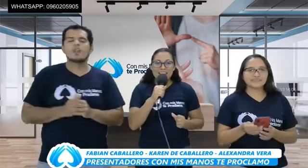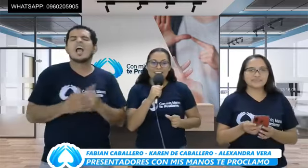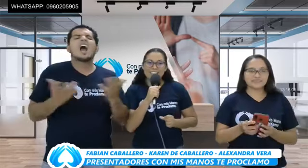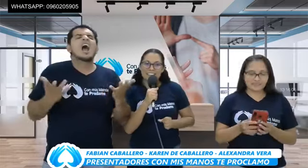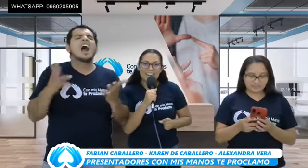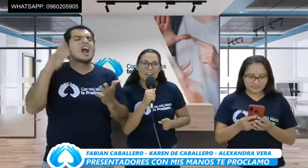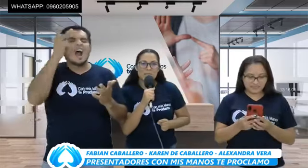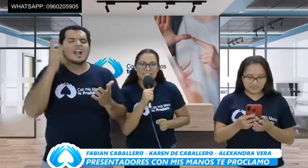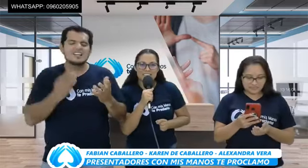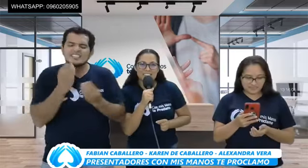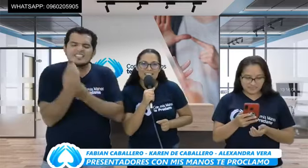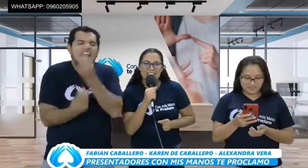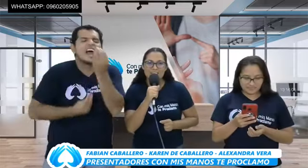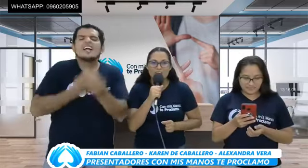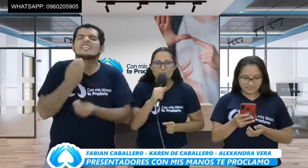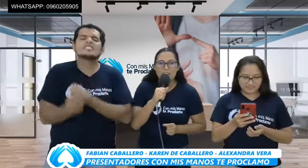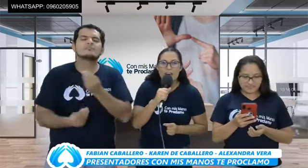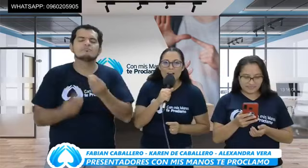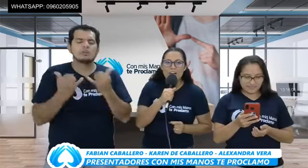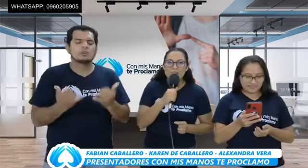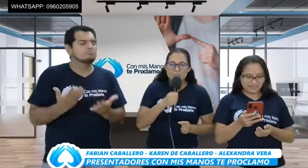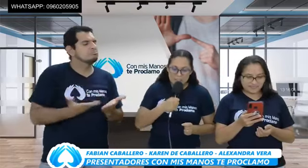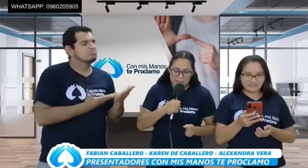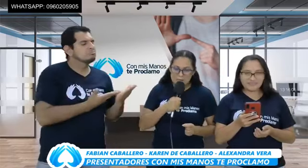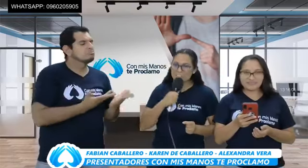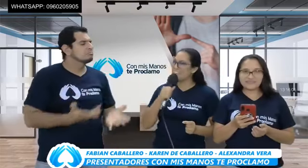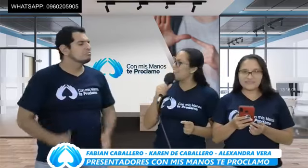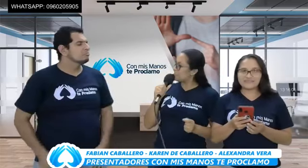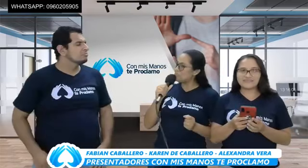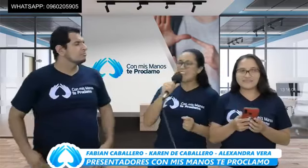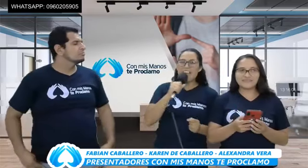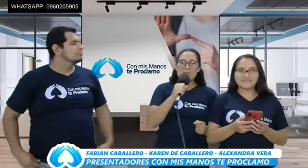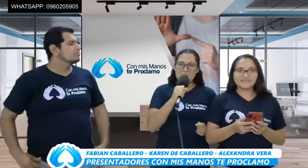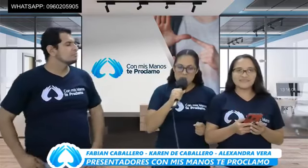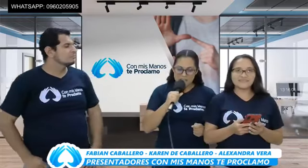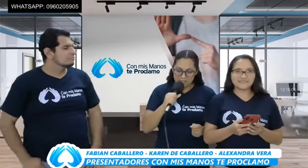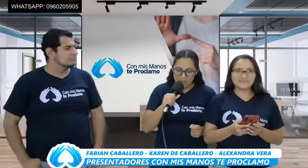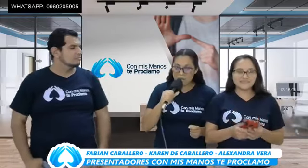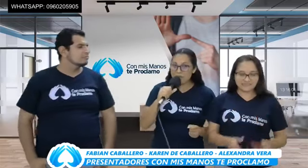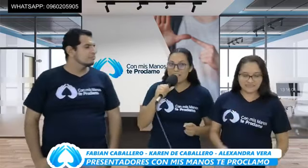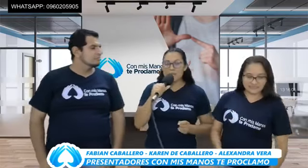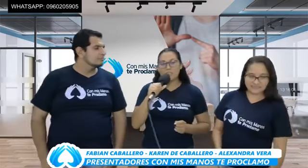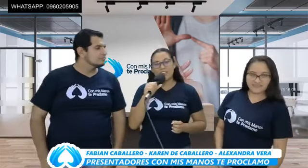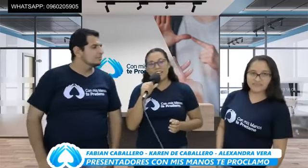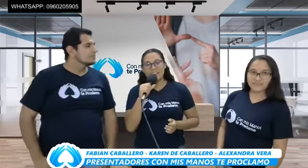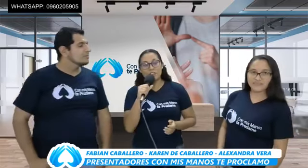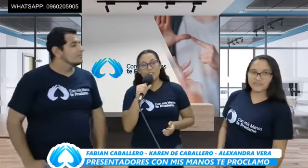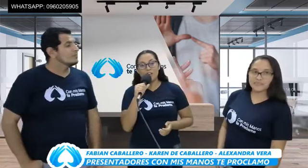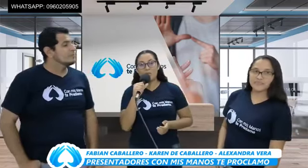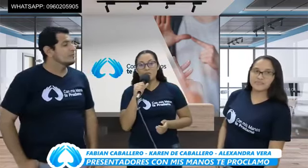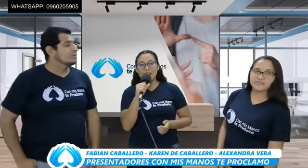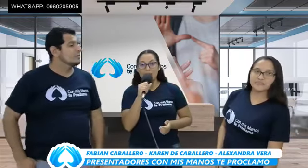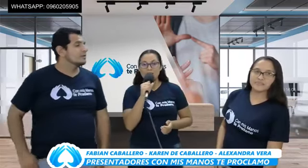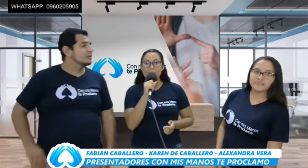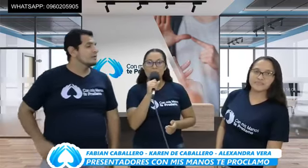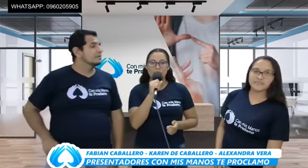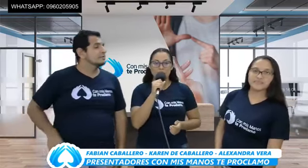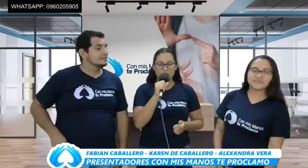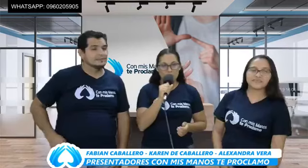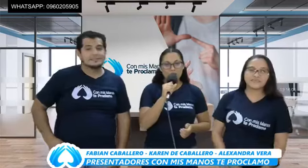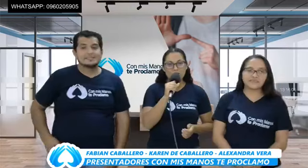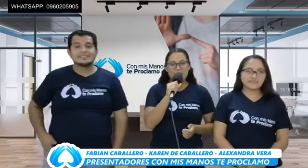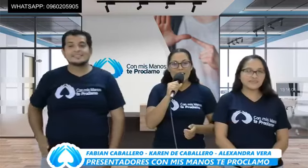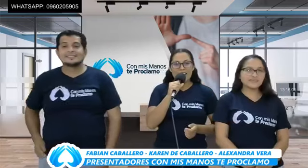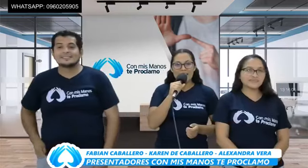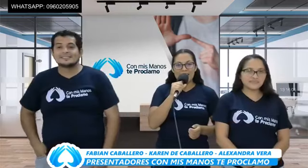poder sentir la presencia de Dios. Ahora, ¿qué vamos a tener? Muy bien, bueno, vamos, ya hemos escuchado muchas alabanzas para